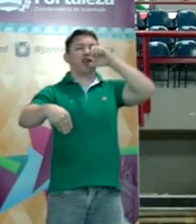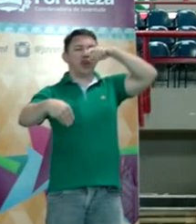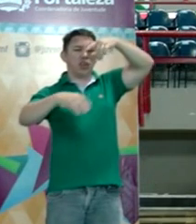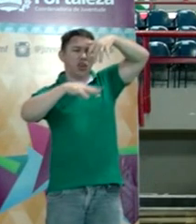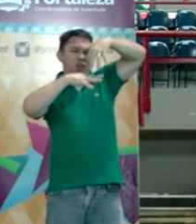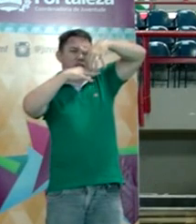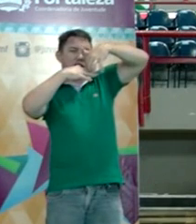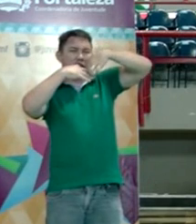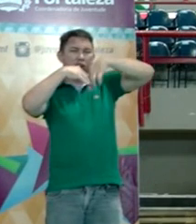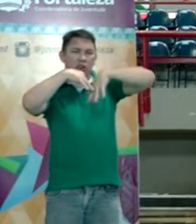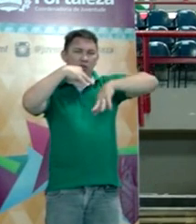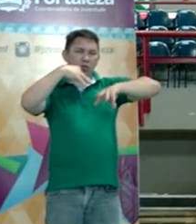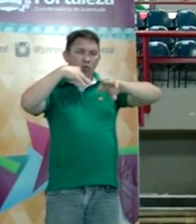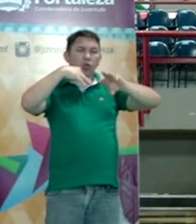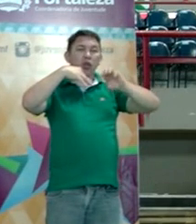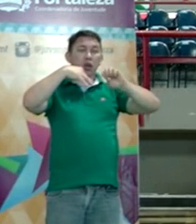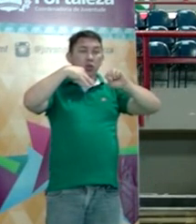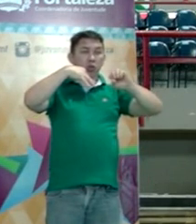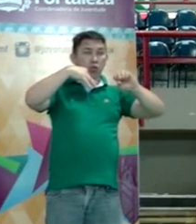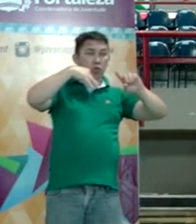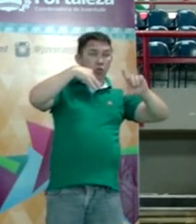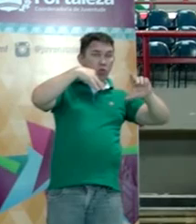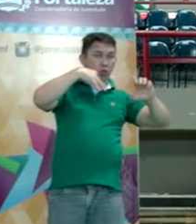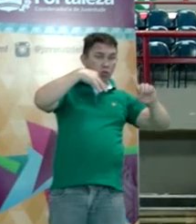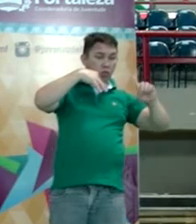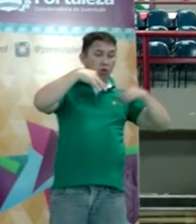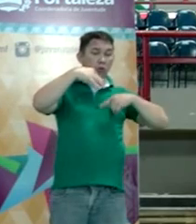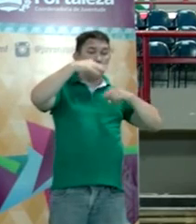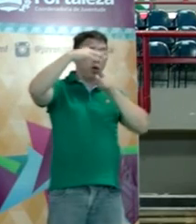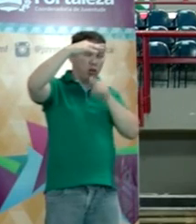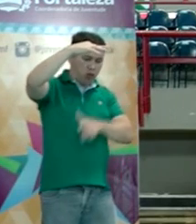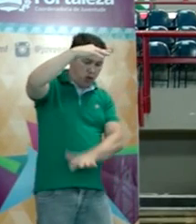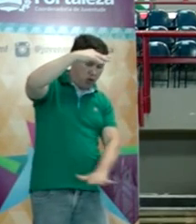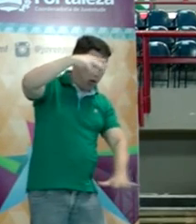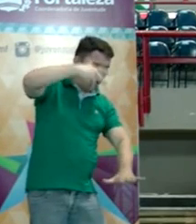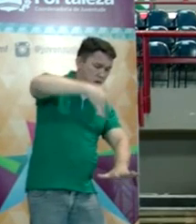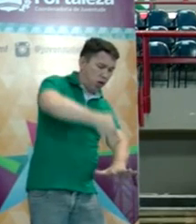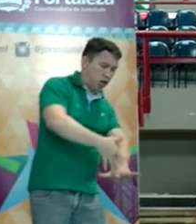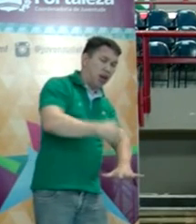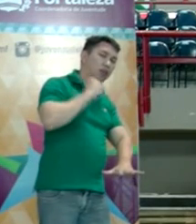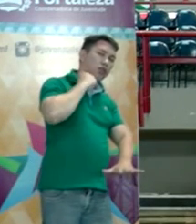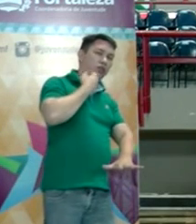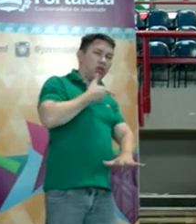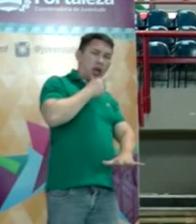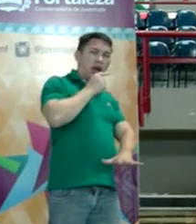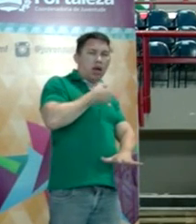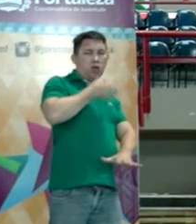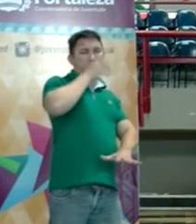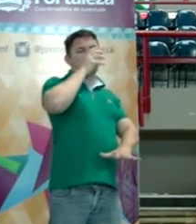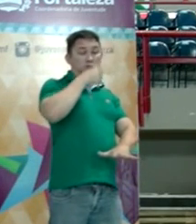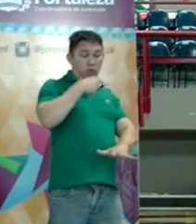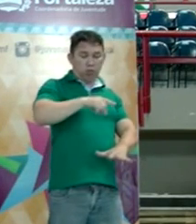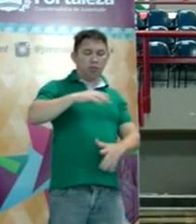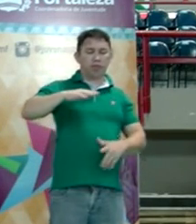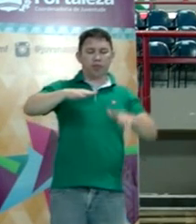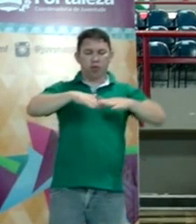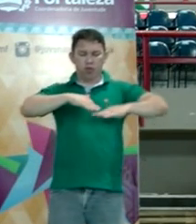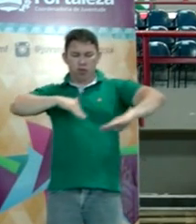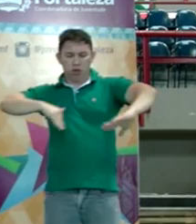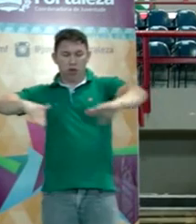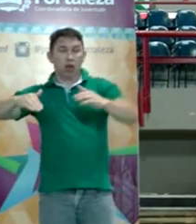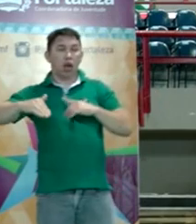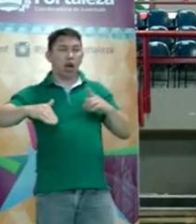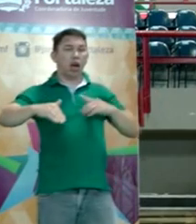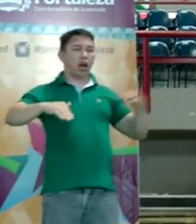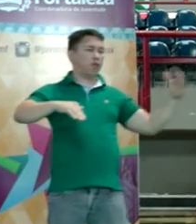entre no solo. Senão ele vai bater nos nossos lençóis freáticos e poluir a nossa água. Dali, a gente vai